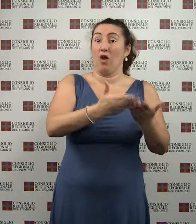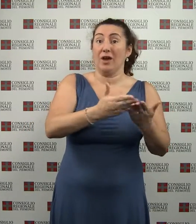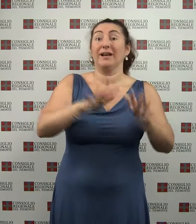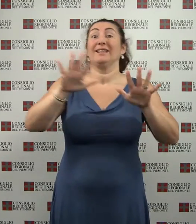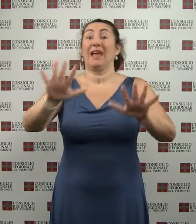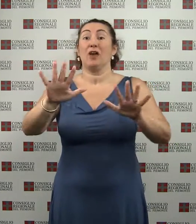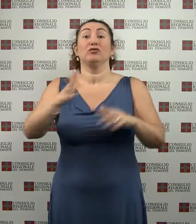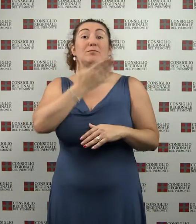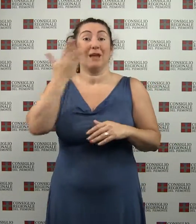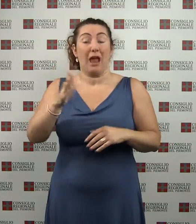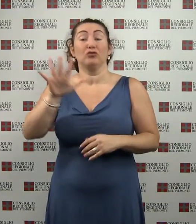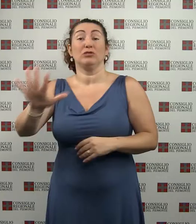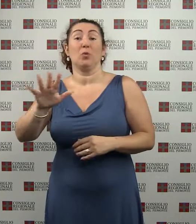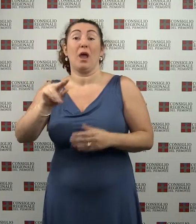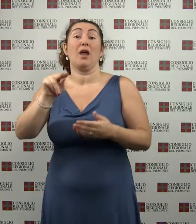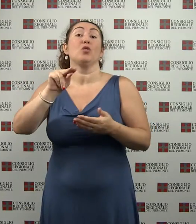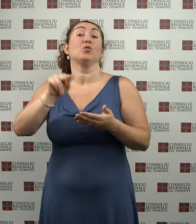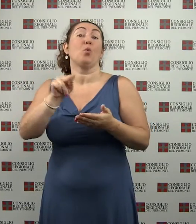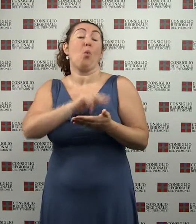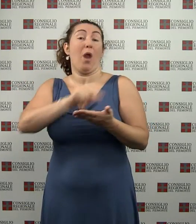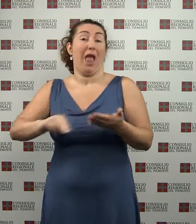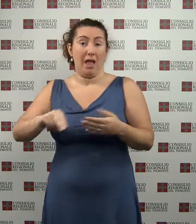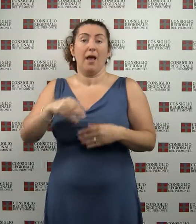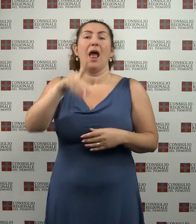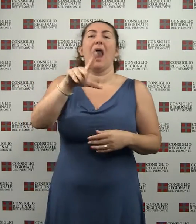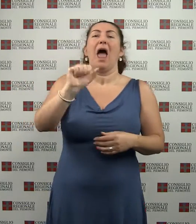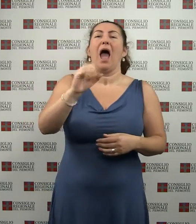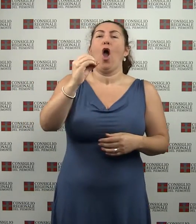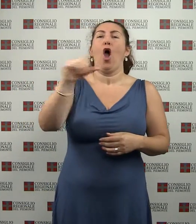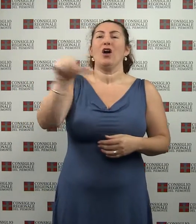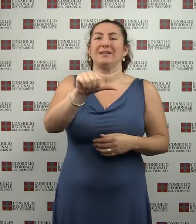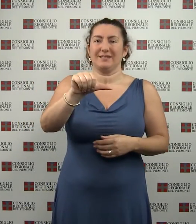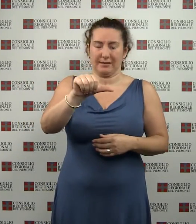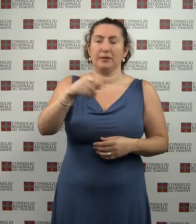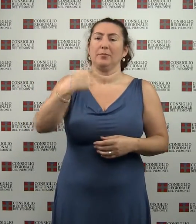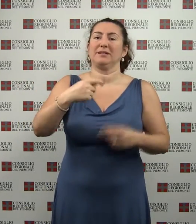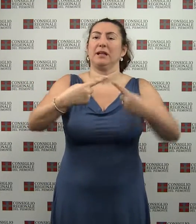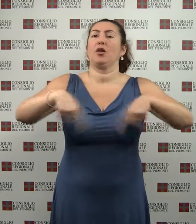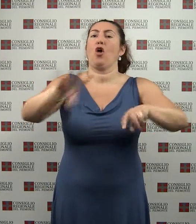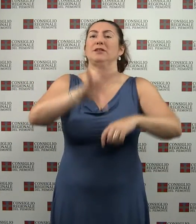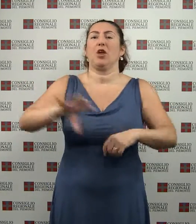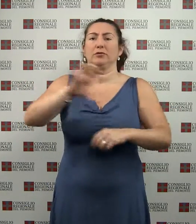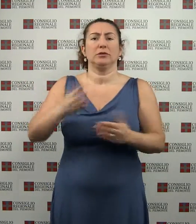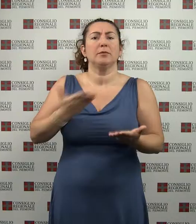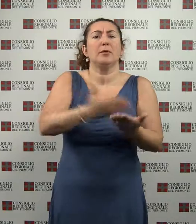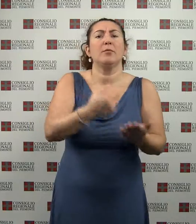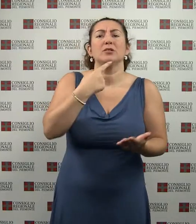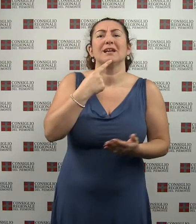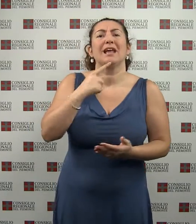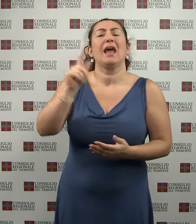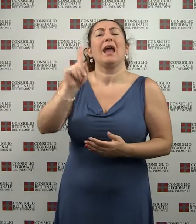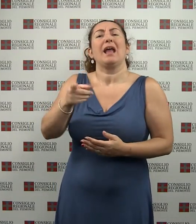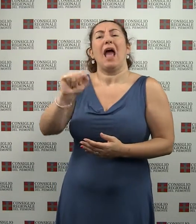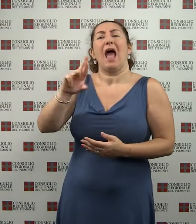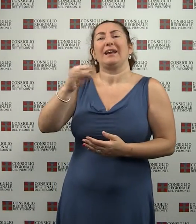eletto presidente del Consiglio regionale Mauro Laus, il cui nome è stato proposto dal consigliere Davide Gariglio, Partito Democratico, a nome